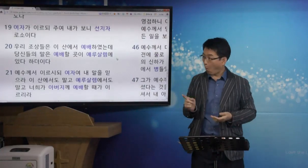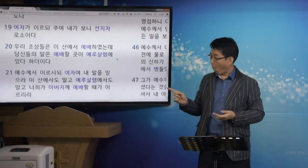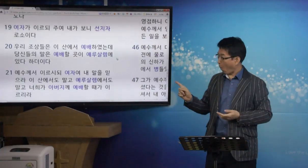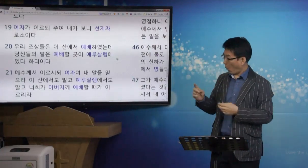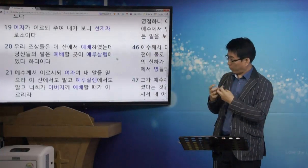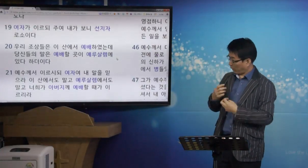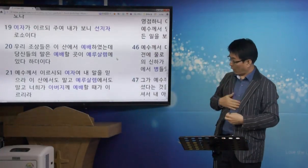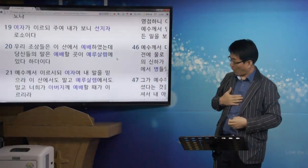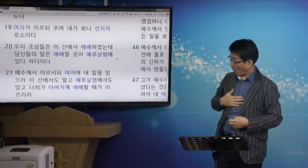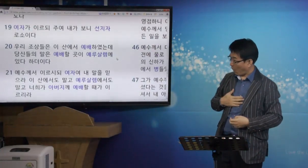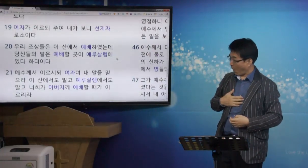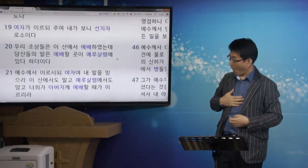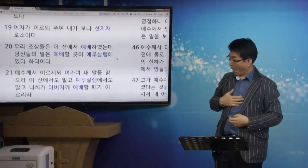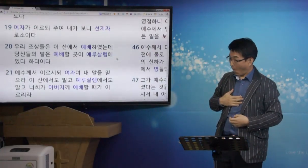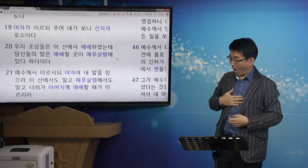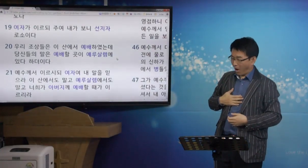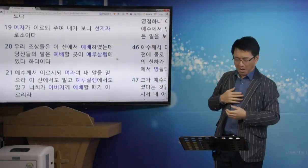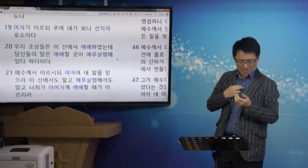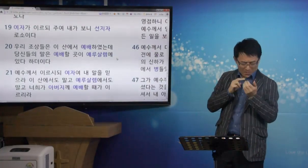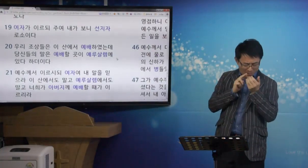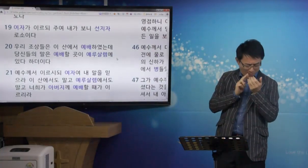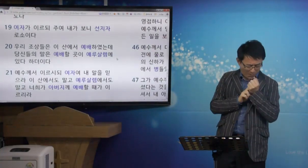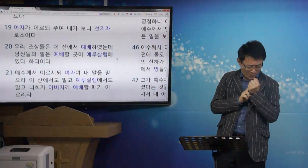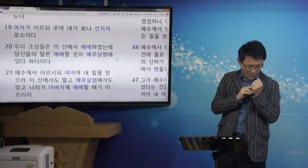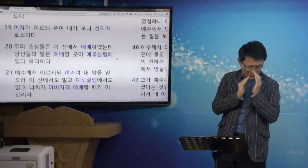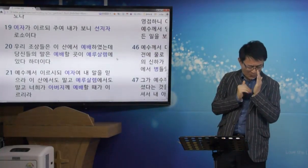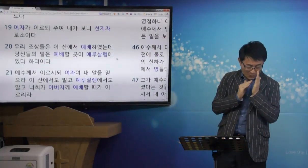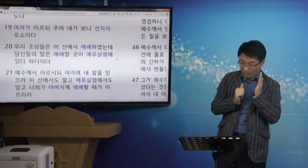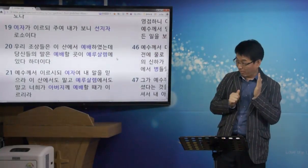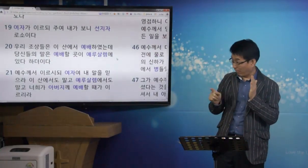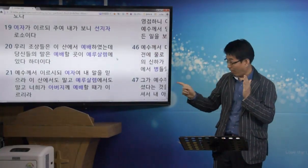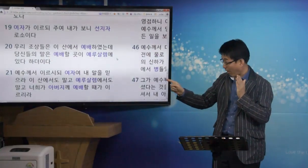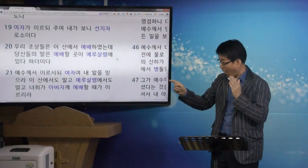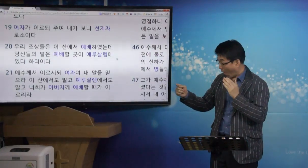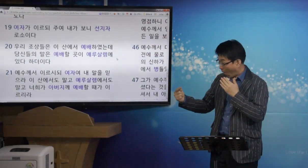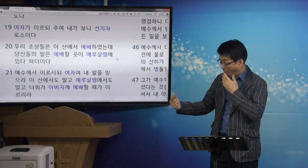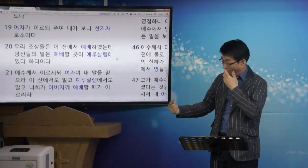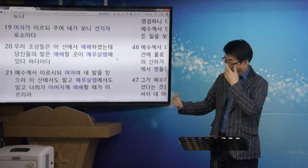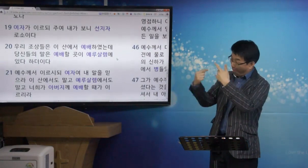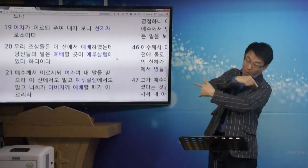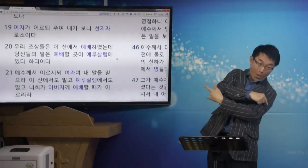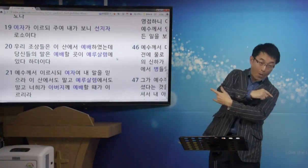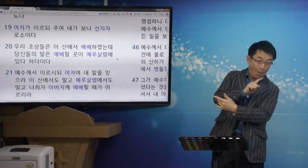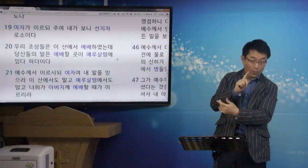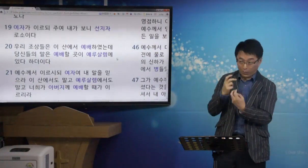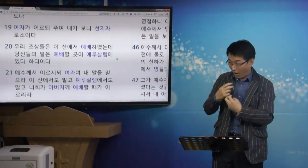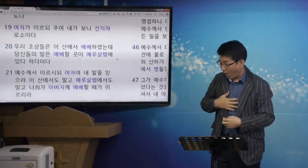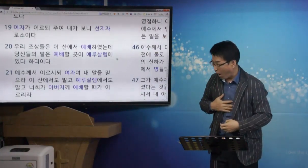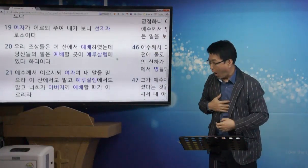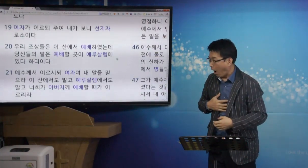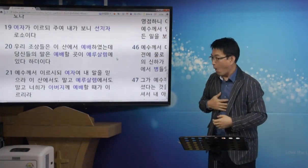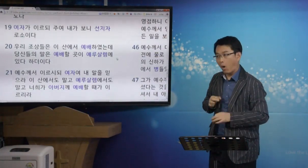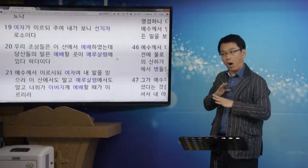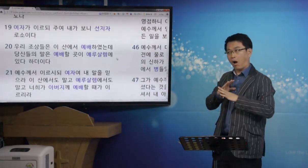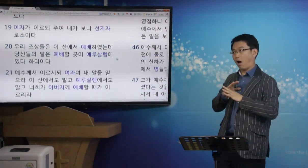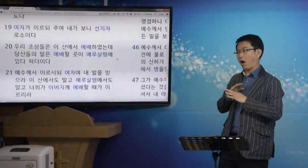하십니까? 어떻게 알았지? 내가 비밀로 꽁꽁 숨겨왔는데 어떻게 이걸 알았지?